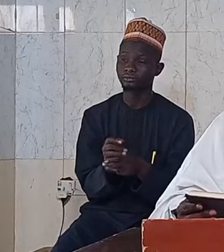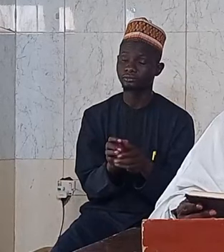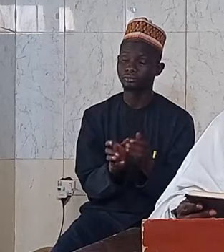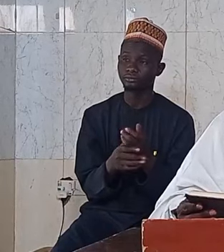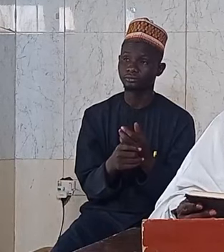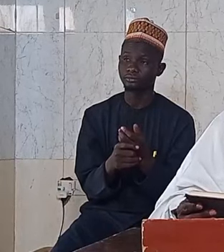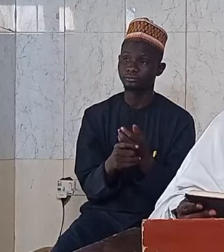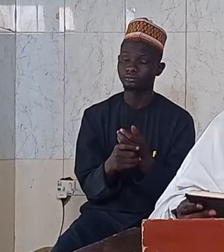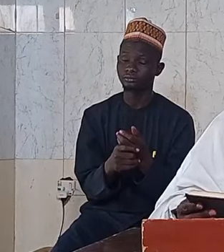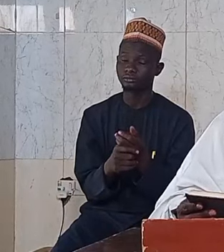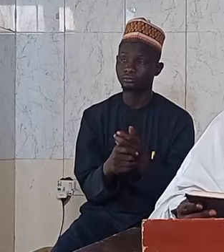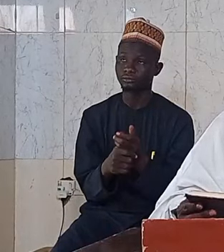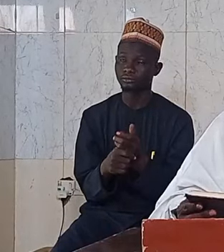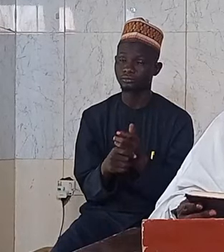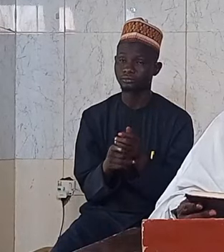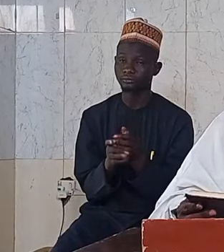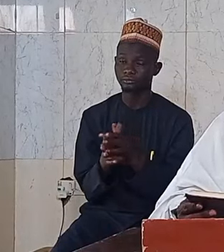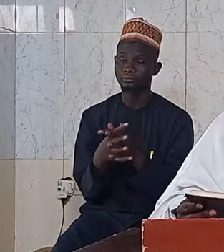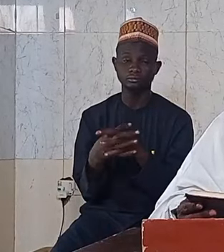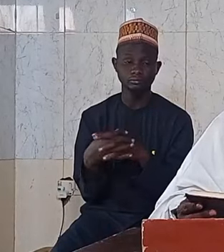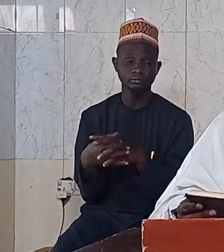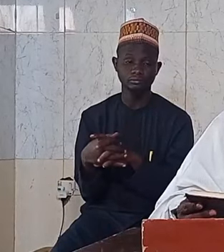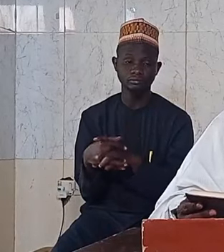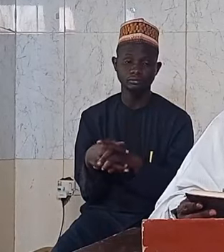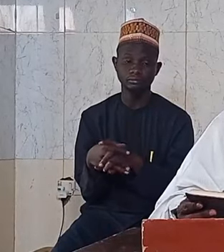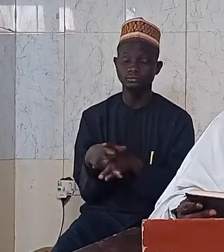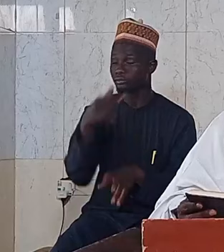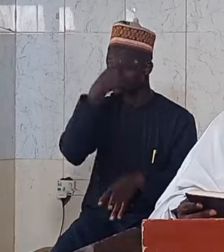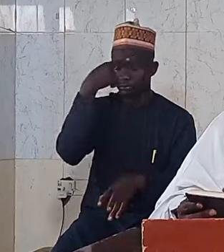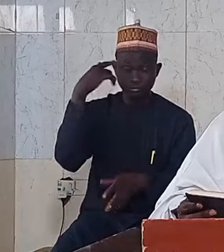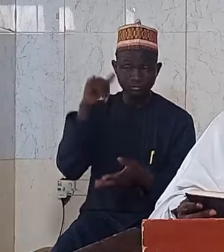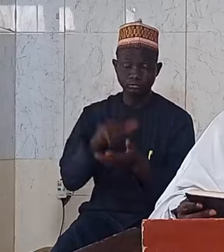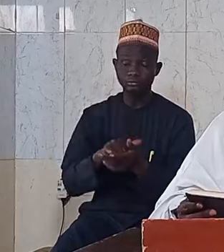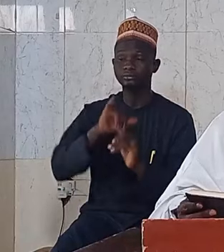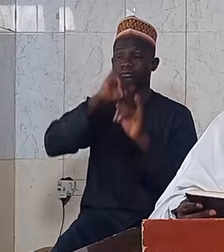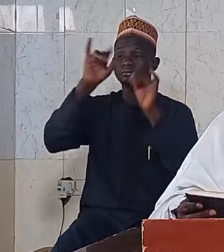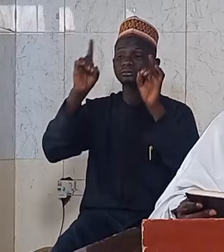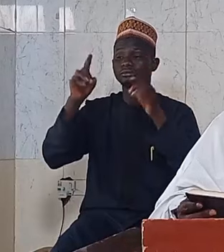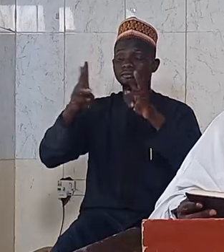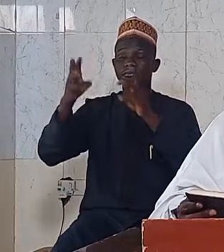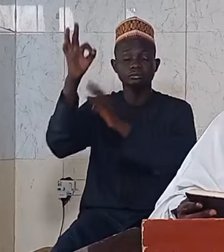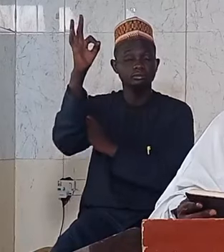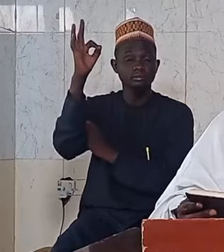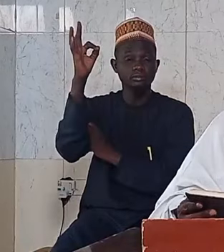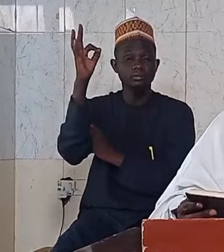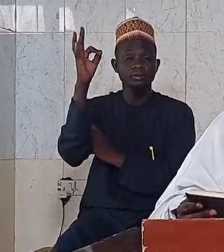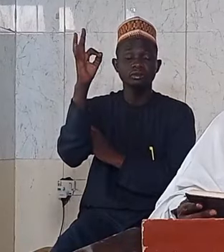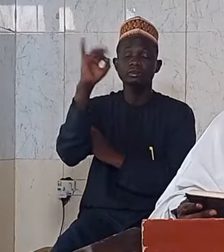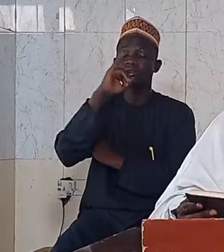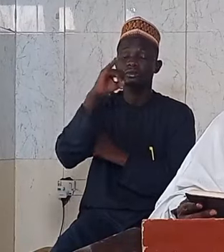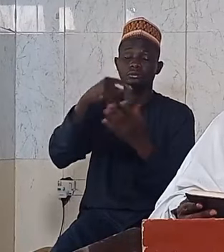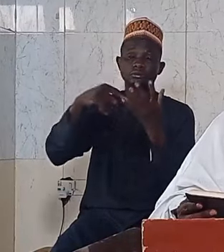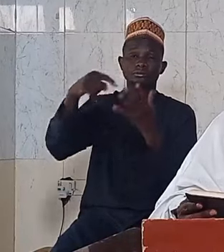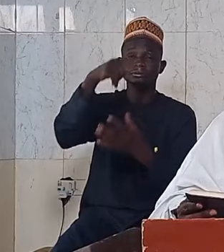iman wa muqtabiyatihi wa lawazimihi don haka jihadi fi sabilillah yana daga